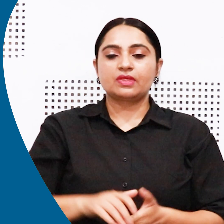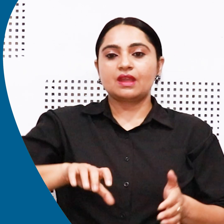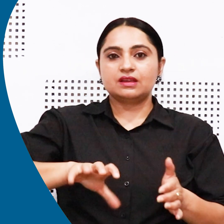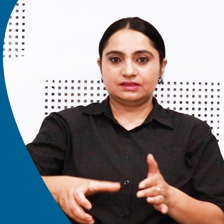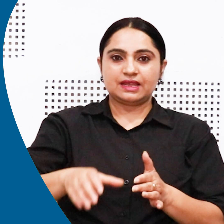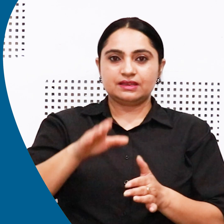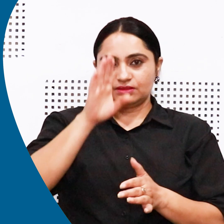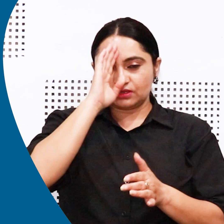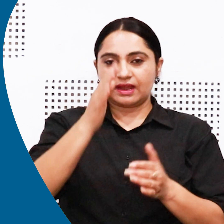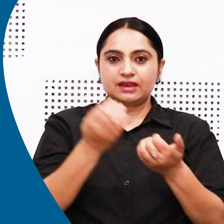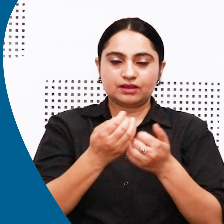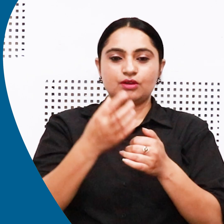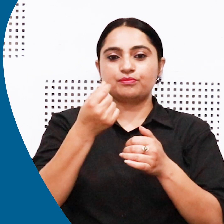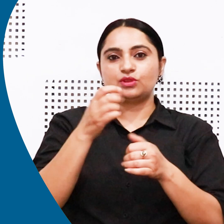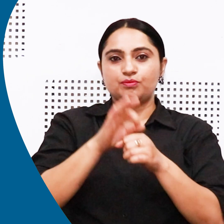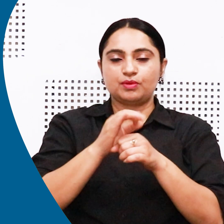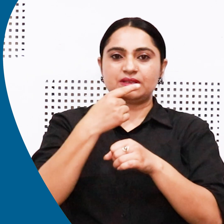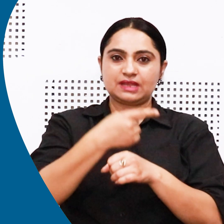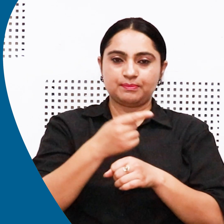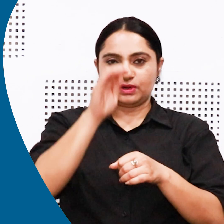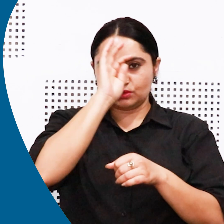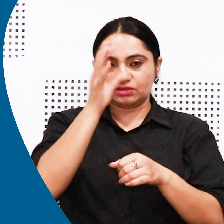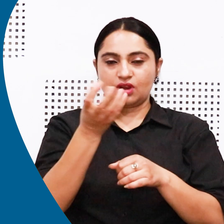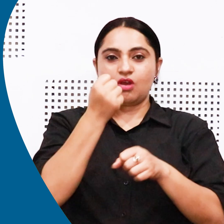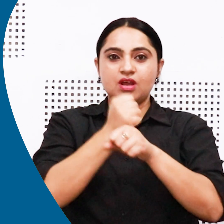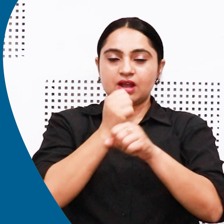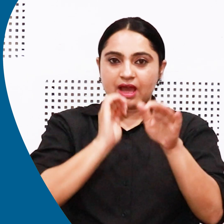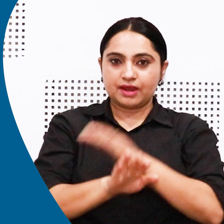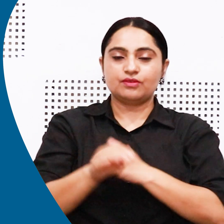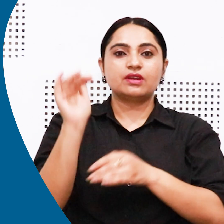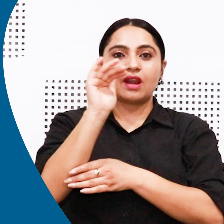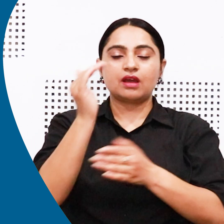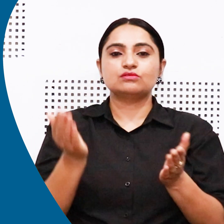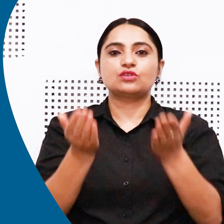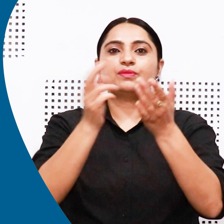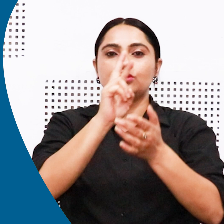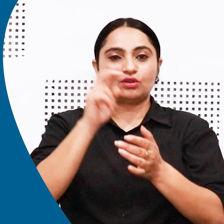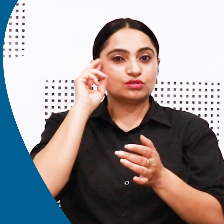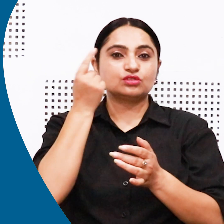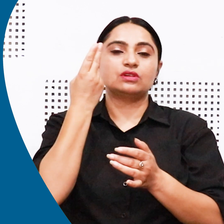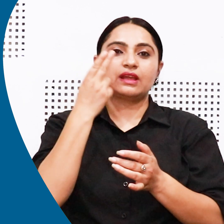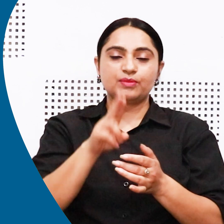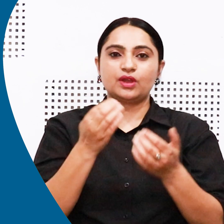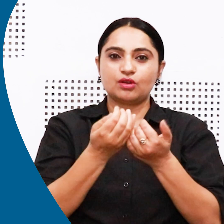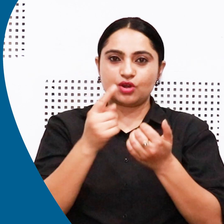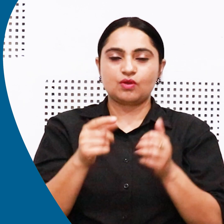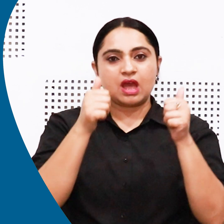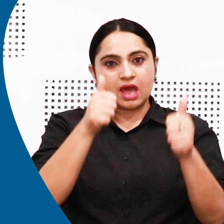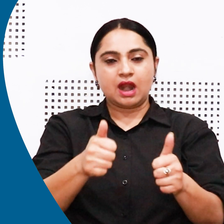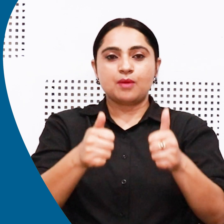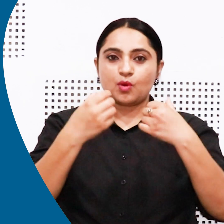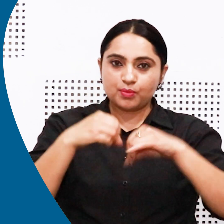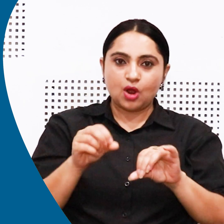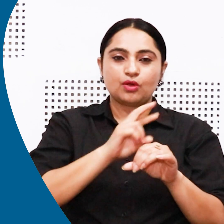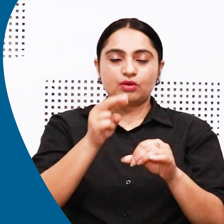स्थानीय सरकारले गरेका वित्त व्यवस्थापन, सूचनाको हक कार्यान्वयन, नागरिकको समृद्धि र सजिलोका लागि भए गरेका राम्रा